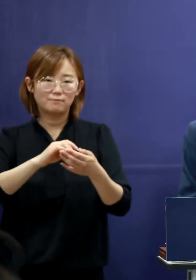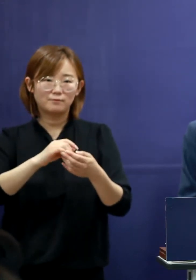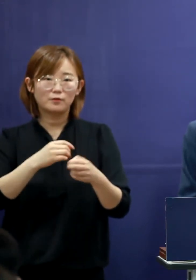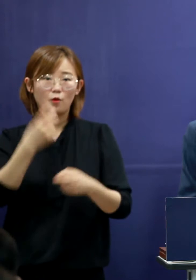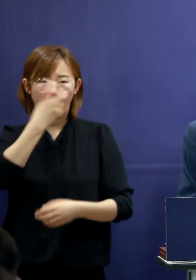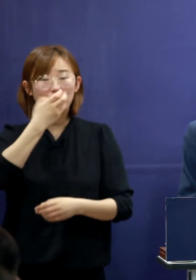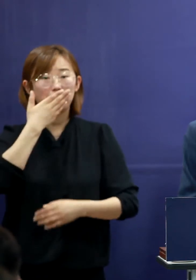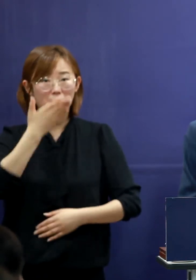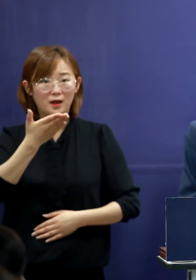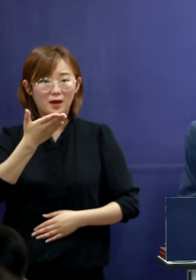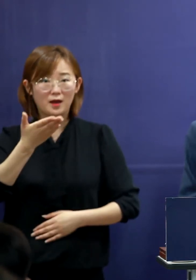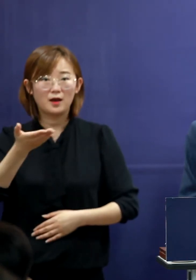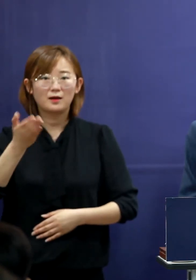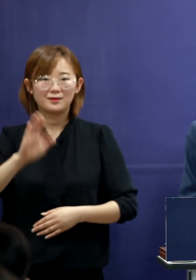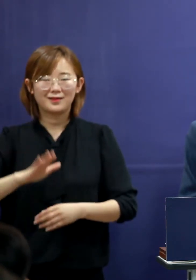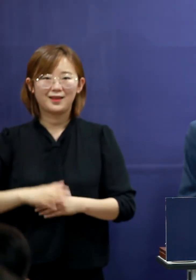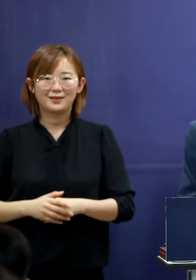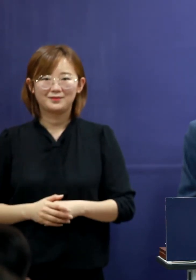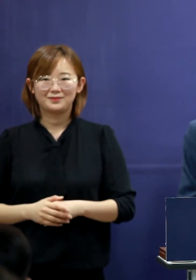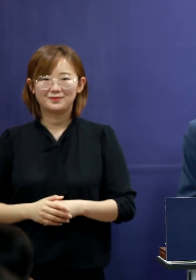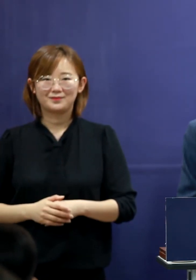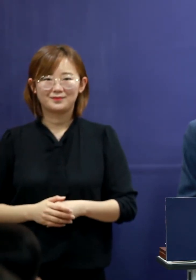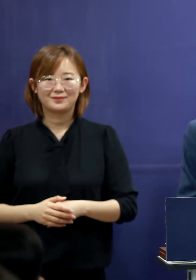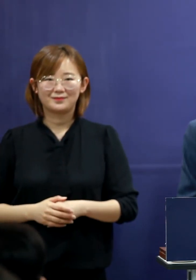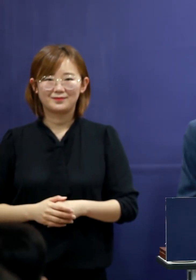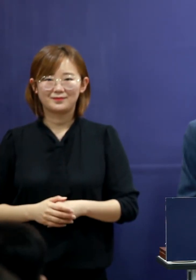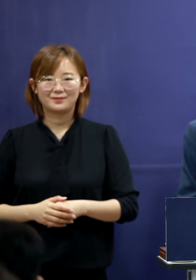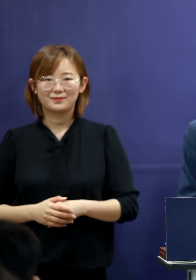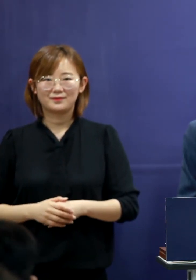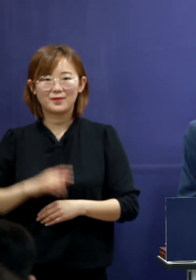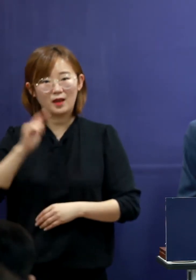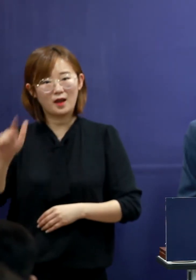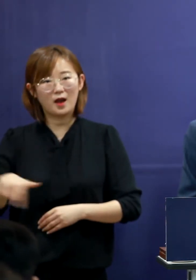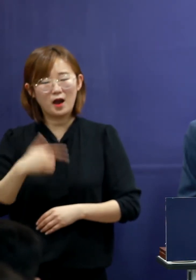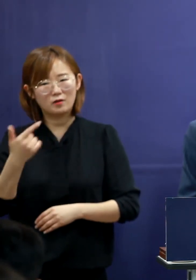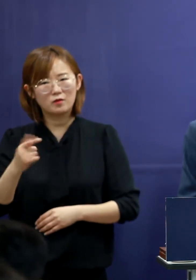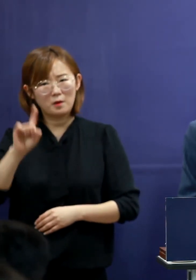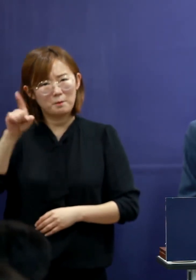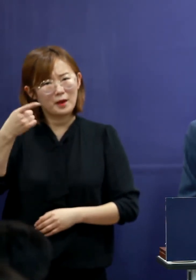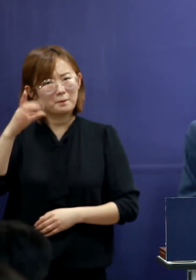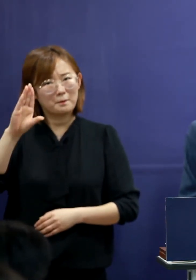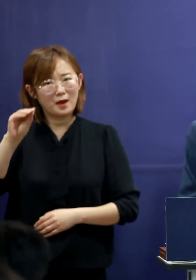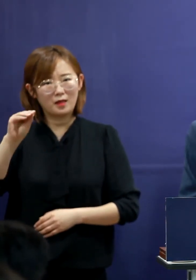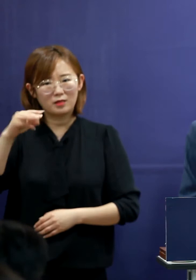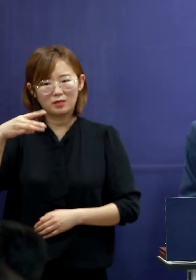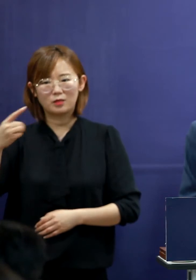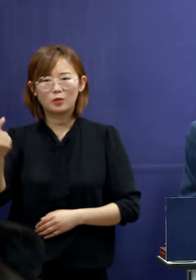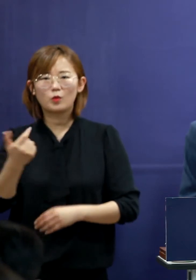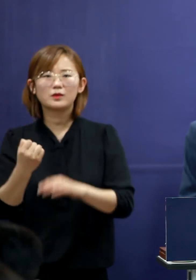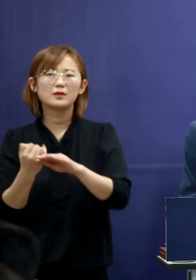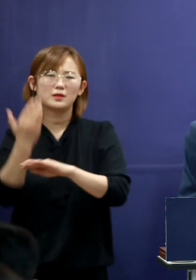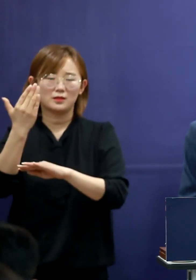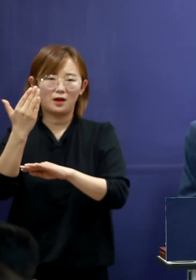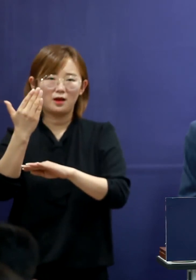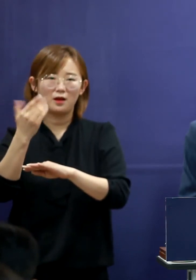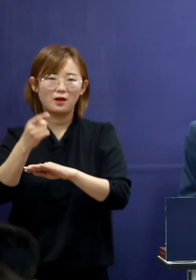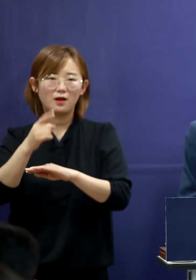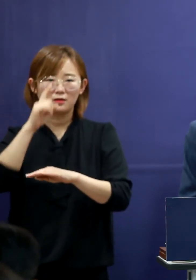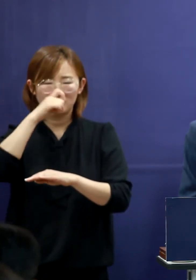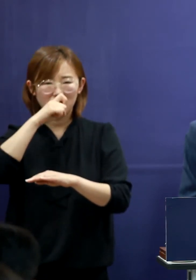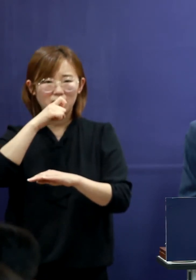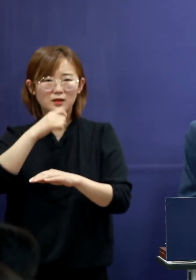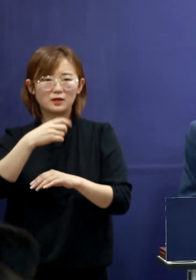통계 수치를 지난번에 가지고 있었는데 하루 100만 톤 이상 이제 처리해야 되는